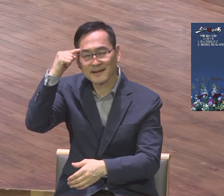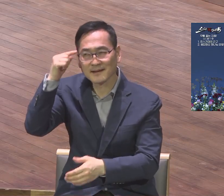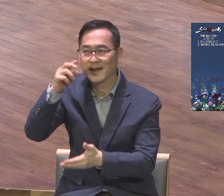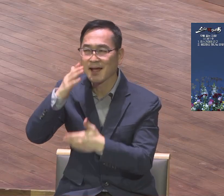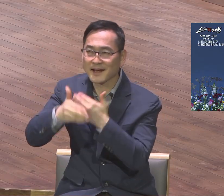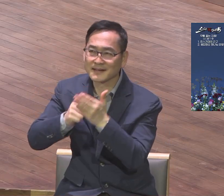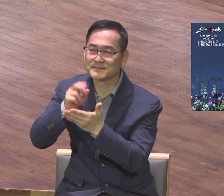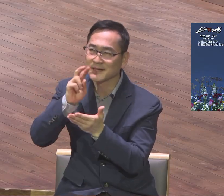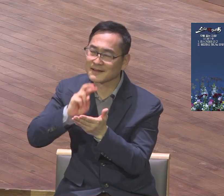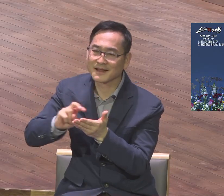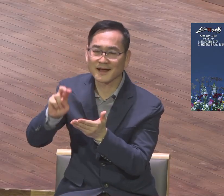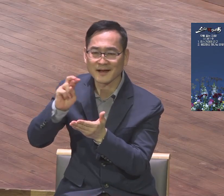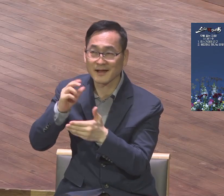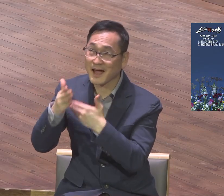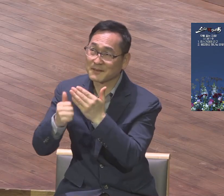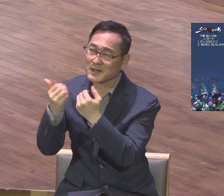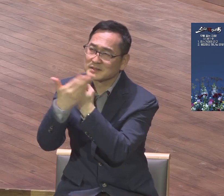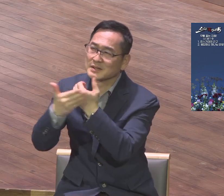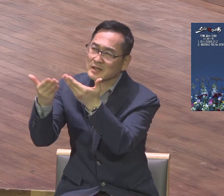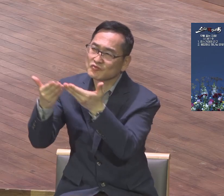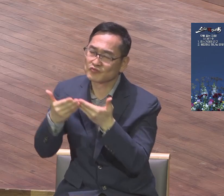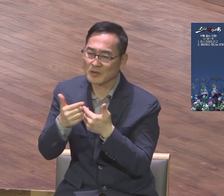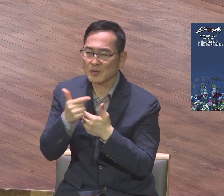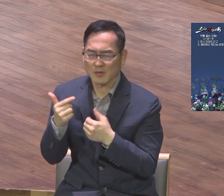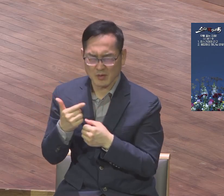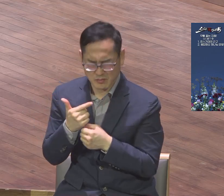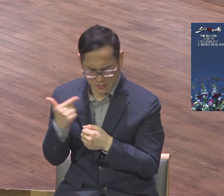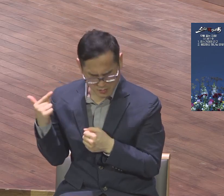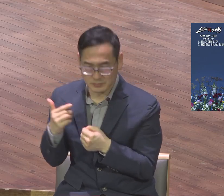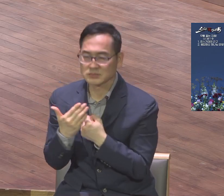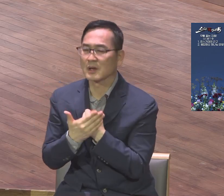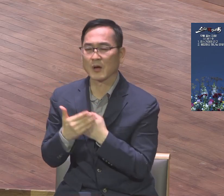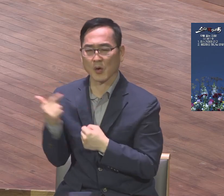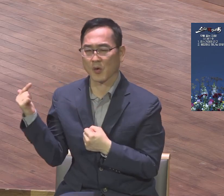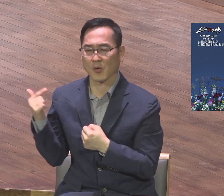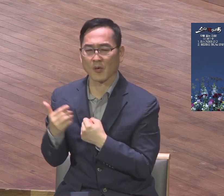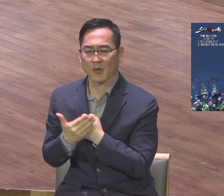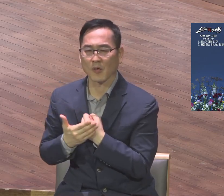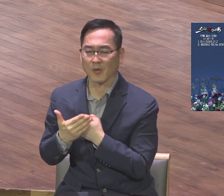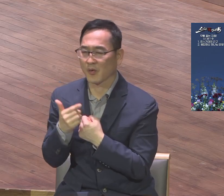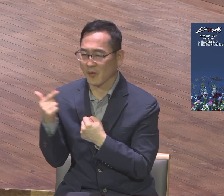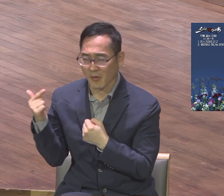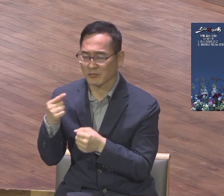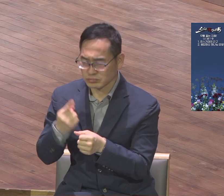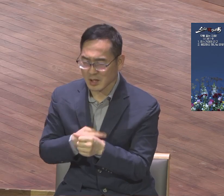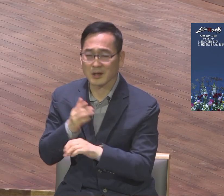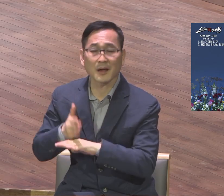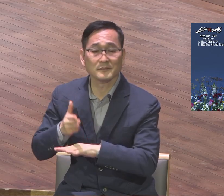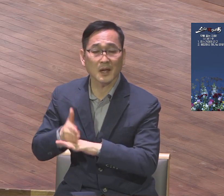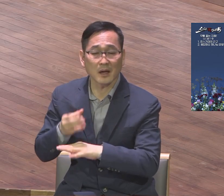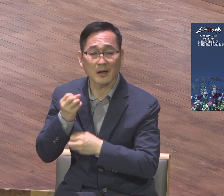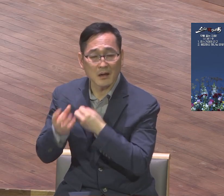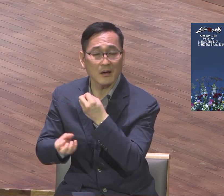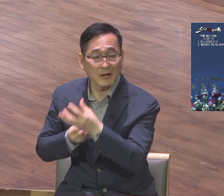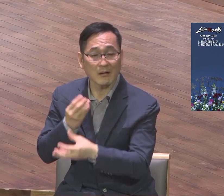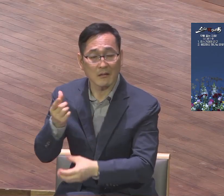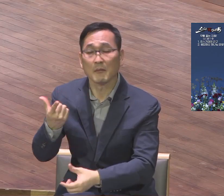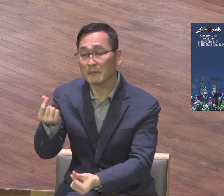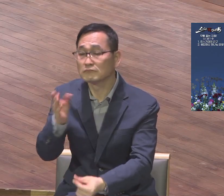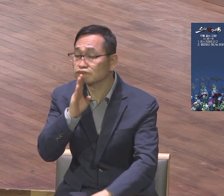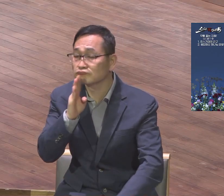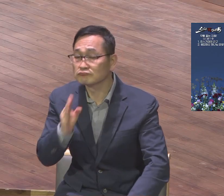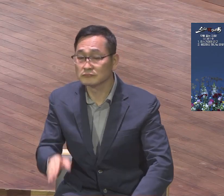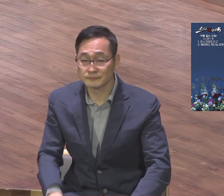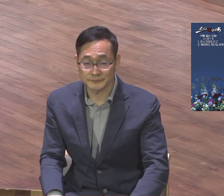하나님께서 우리에게 베풀어 주신 은혜 얼마나 좋습니까? 얼마나 큽니까? 은혜가 맞습니까? 하나님